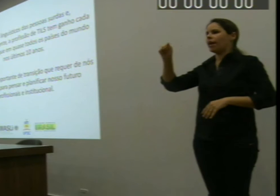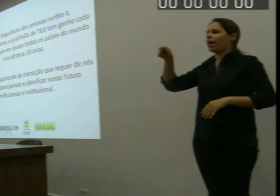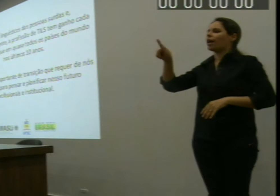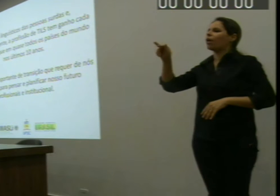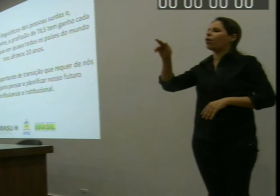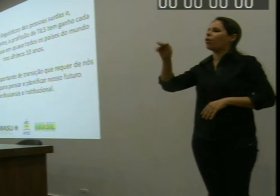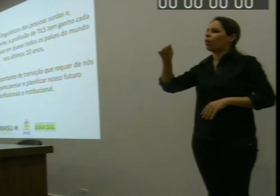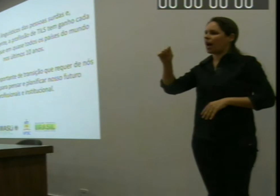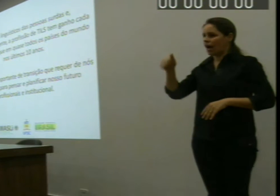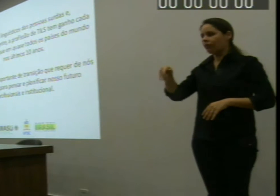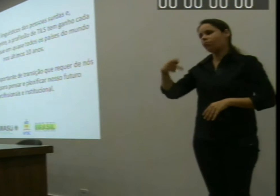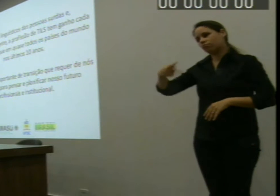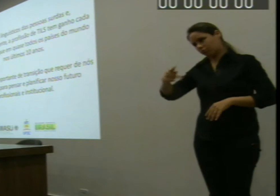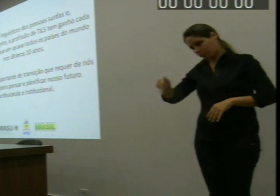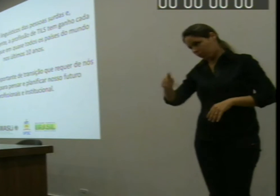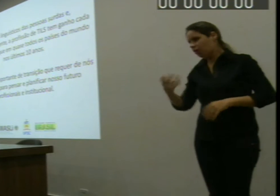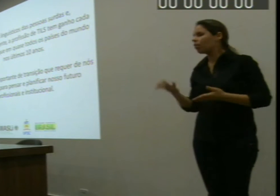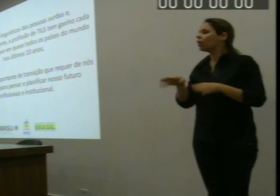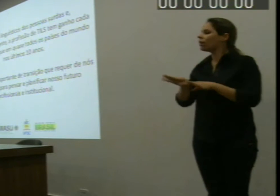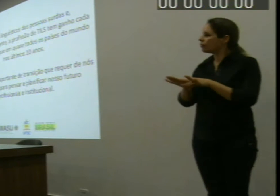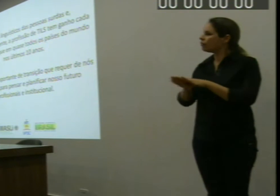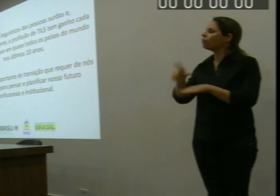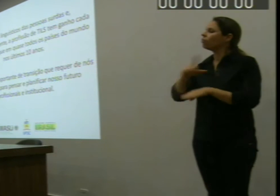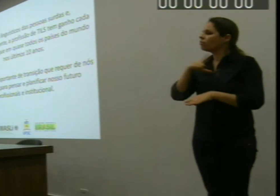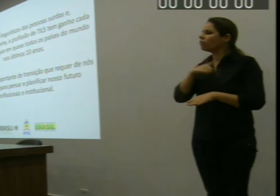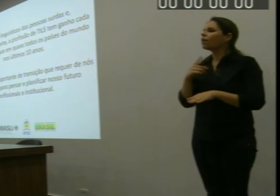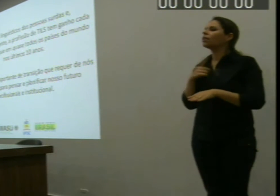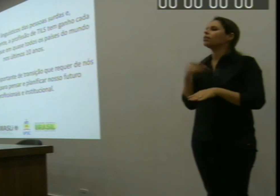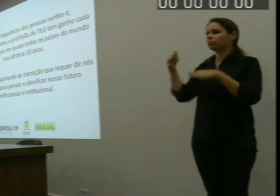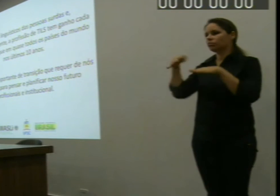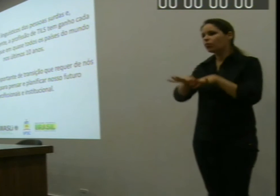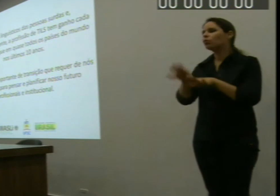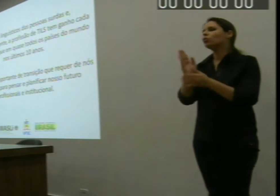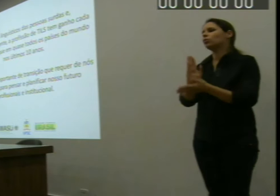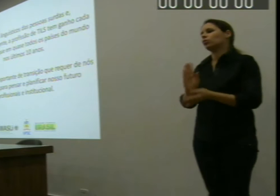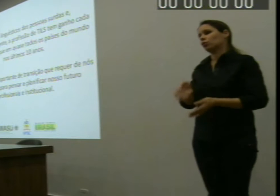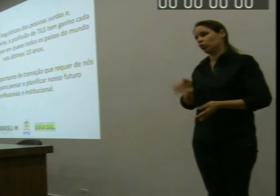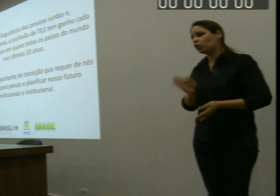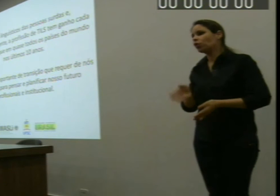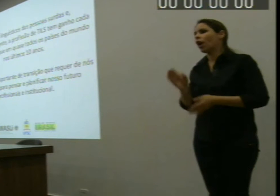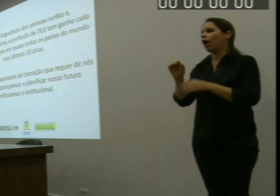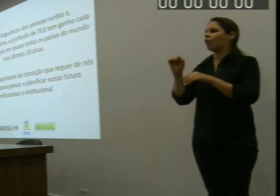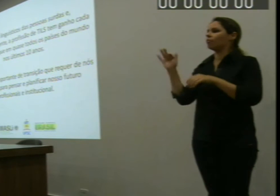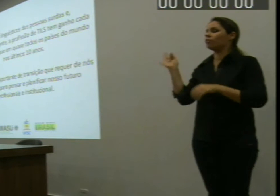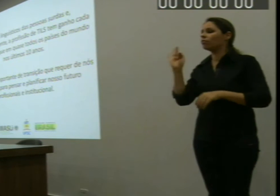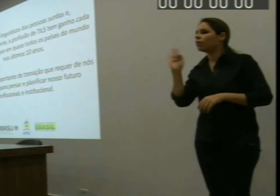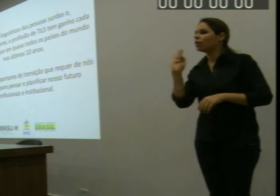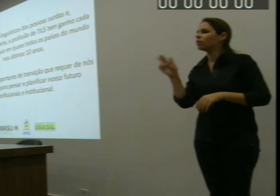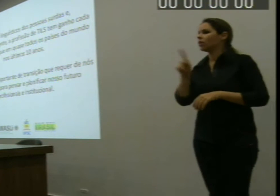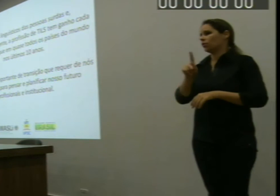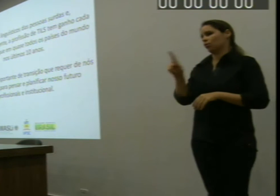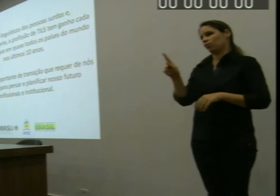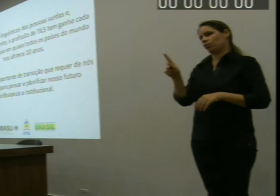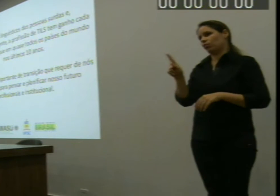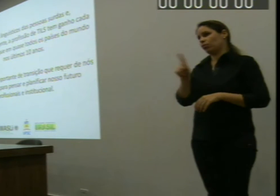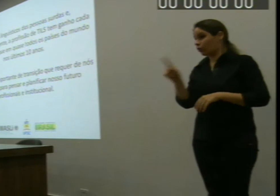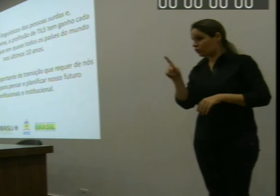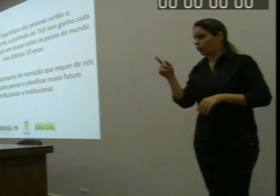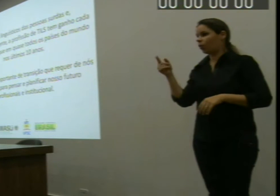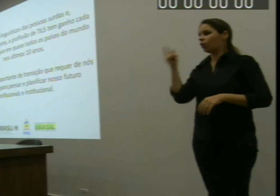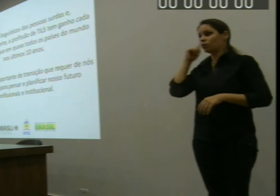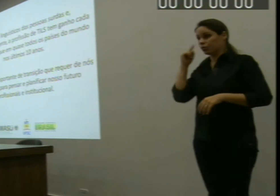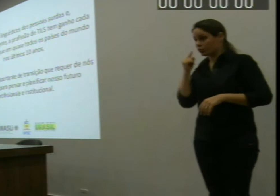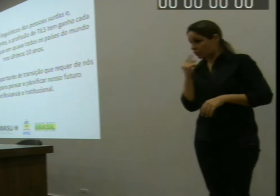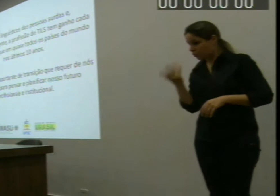educação de surdos educação superior de surdos em serviços públicos de acesso por meio da língua de